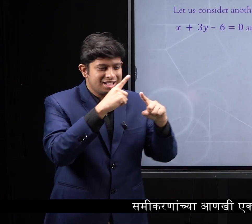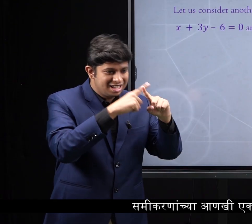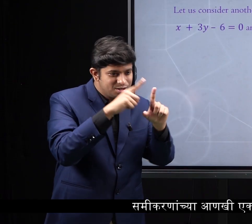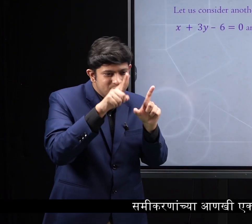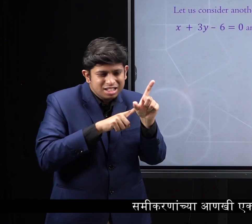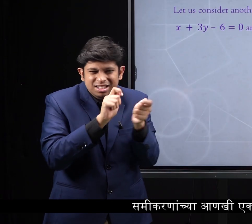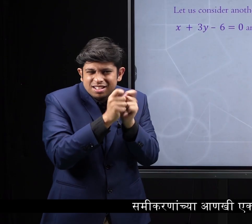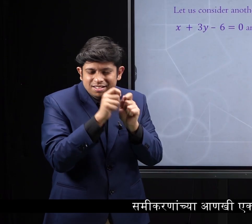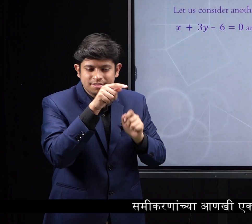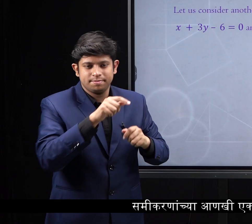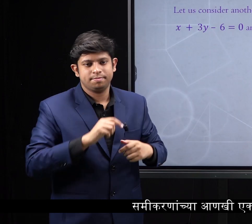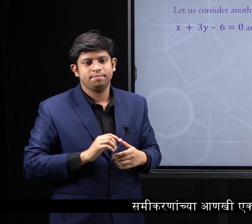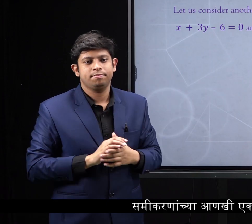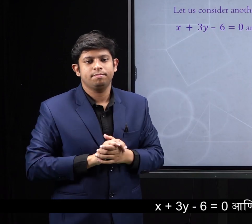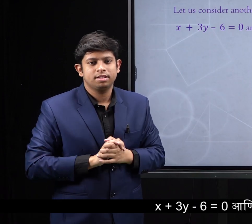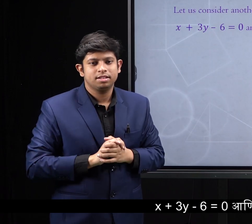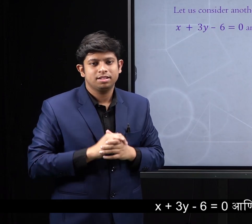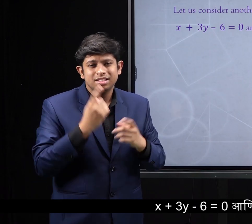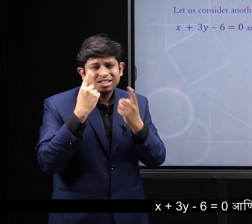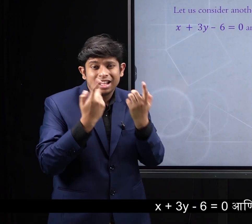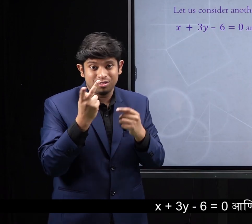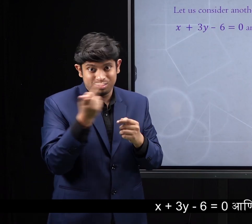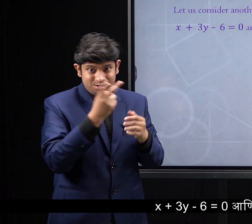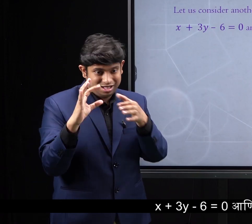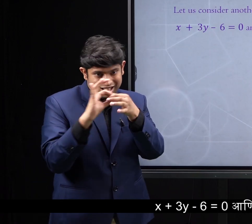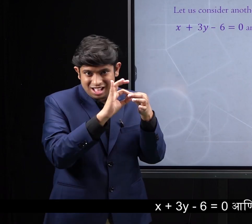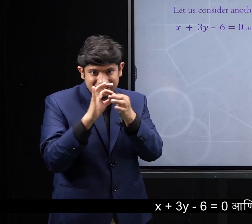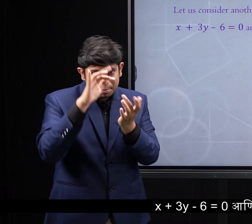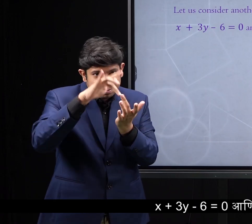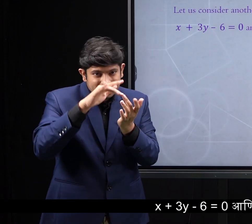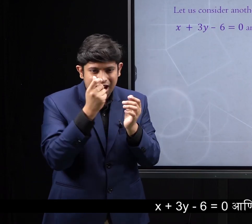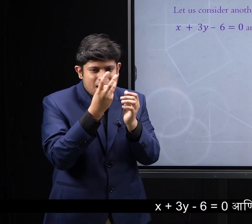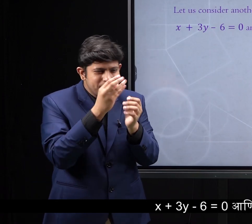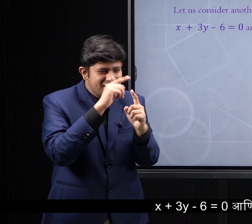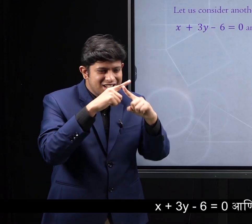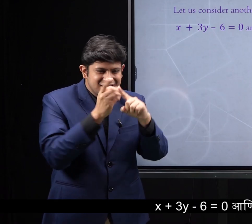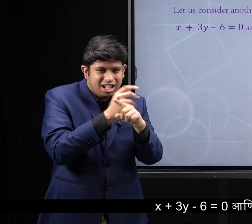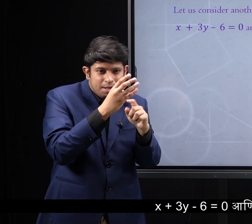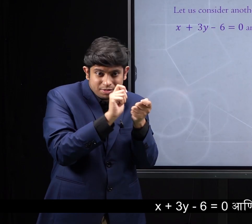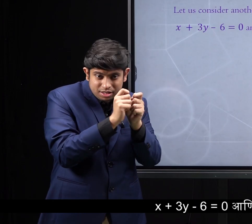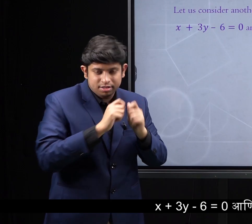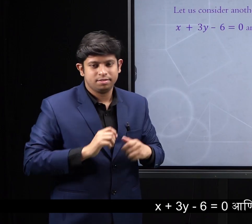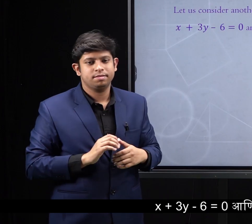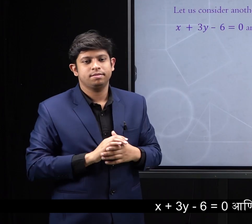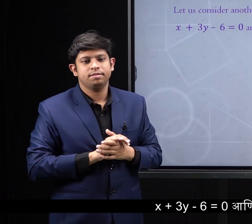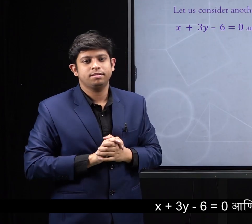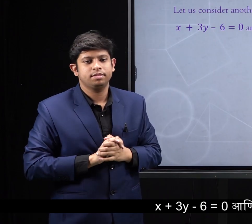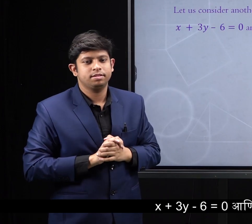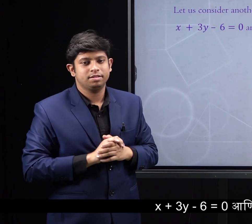करूया. x प्लस 3y 6 इक्वल्स 0 आणि 3x प्लस 9y 24 इक्वल्स